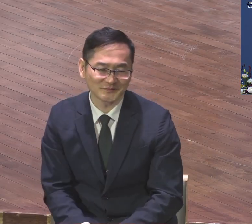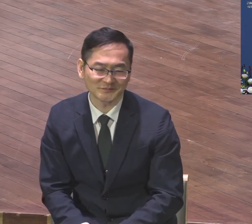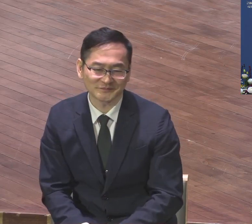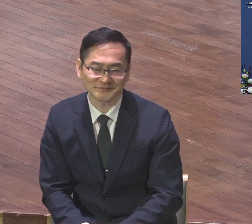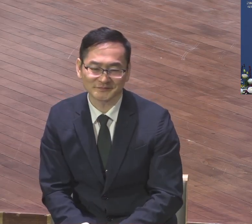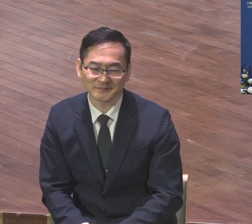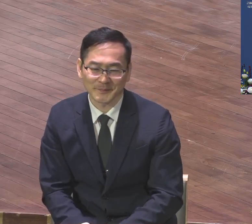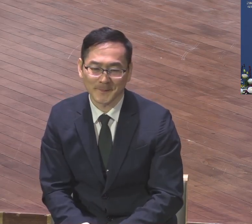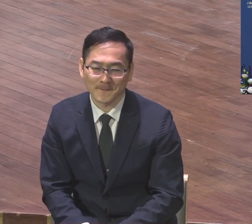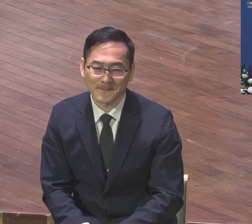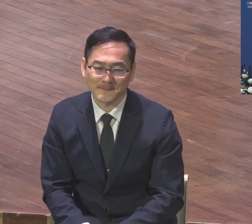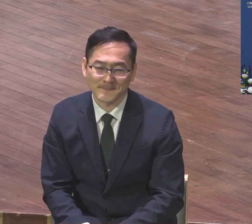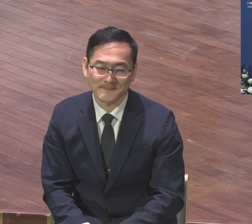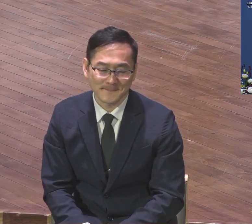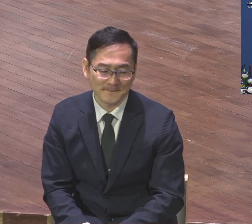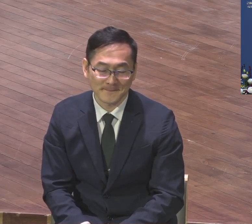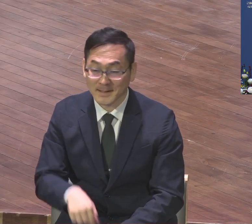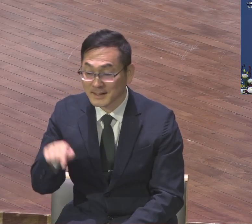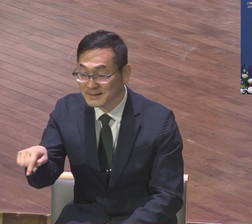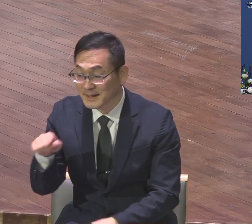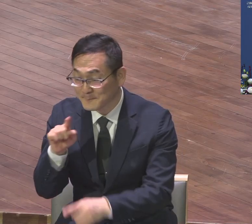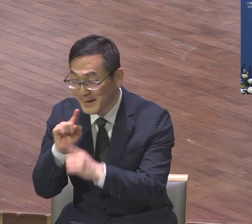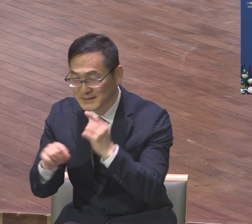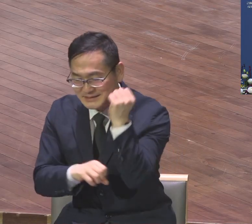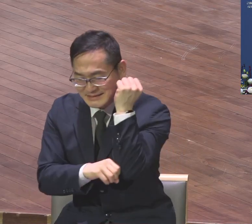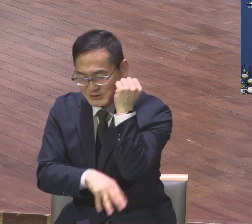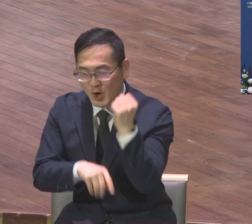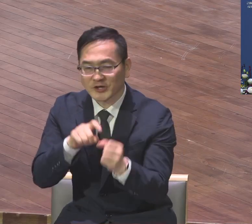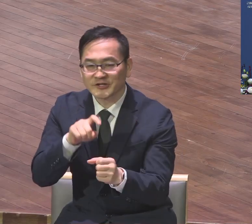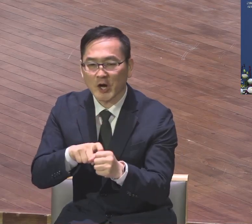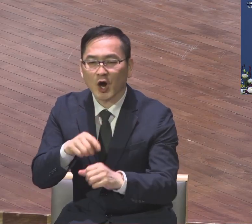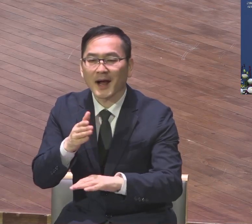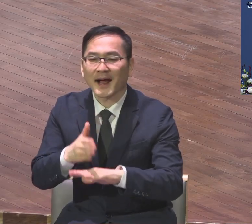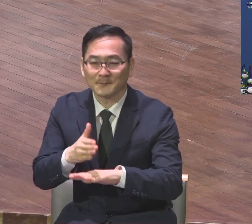이 말씀이 근원적 감사,